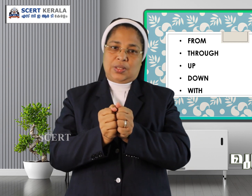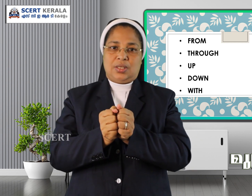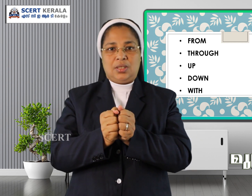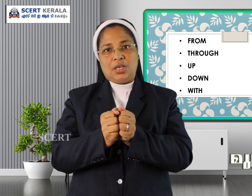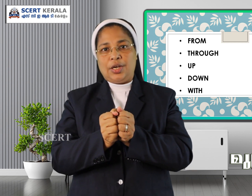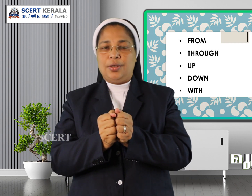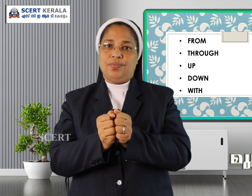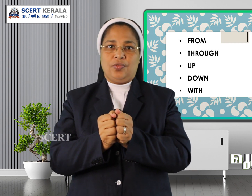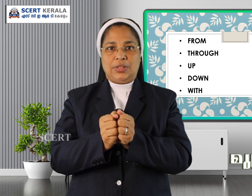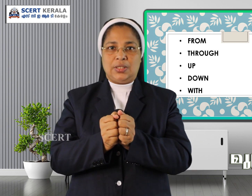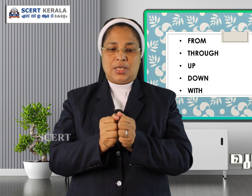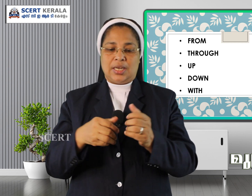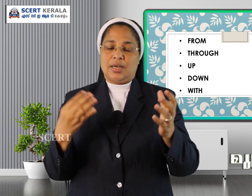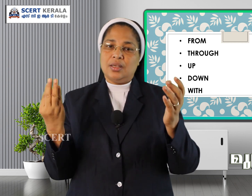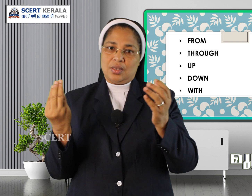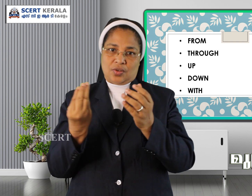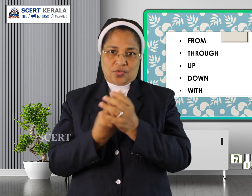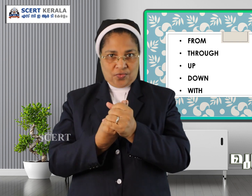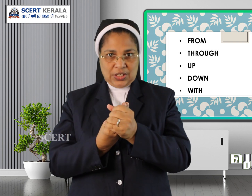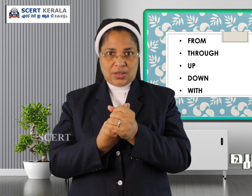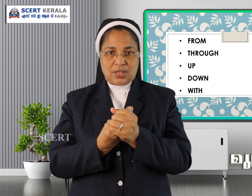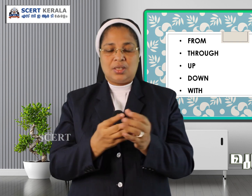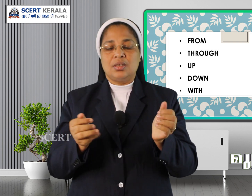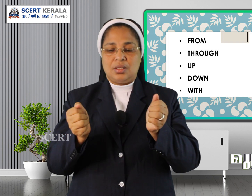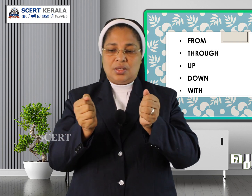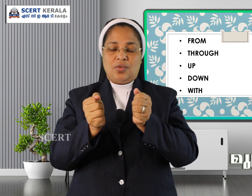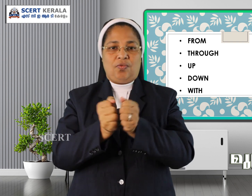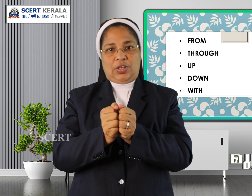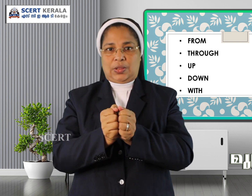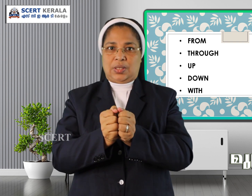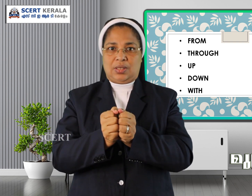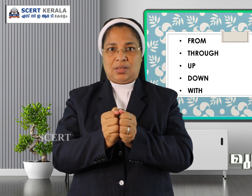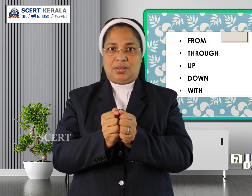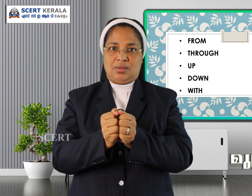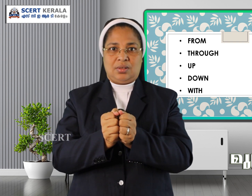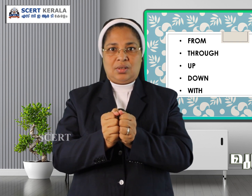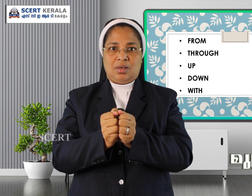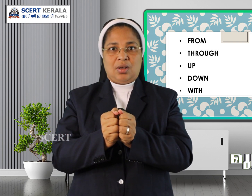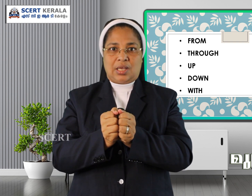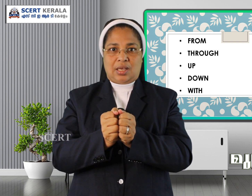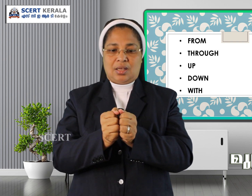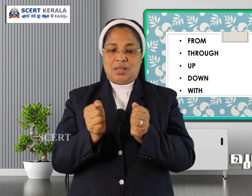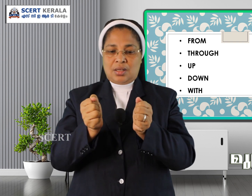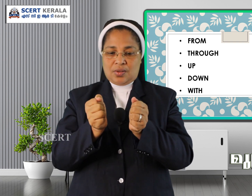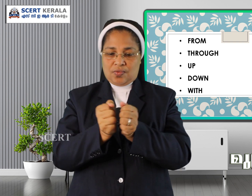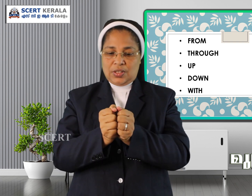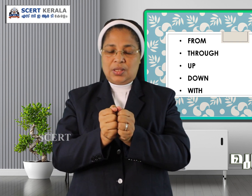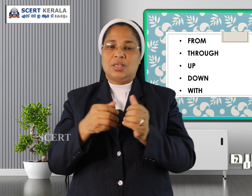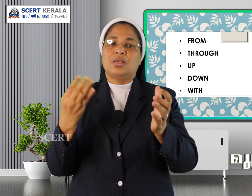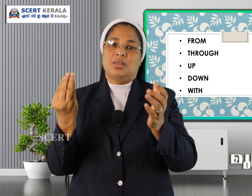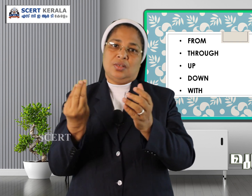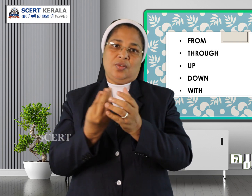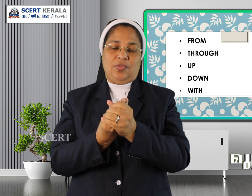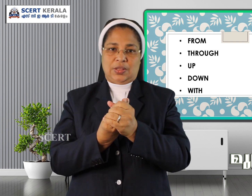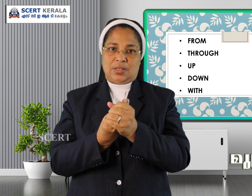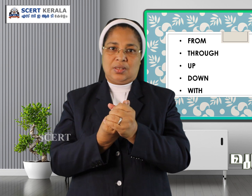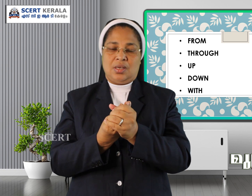ഇത് രണ്ടും വിത്ത് എന്ന് തന്നെയാണ്, വിത്ത്, വിത്ത്, ഓക്കെ, with with